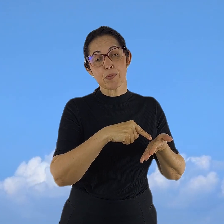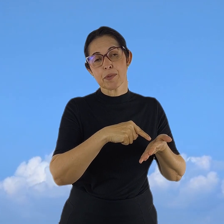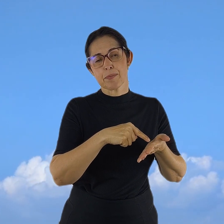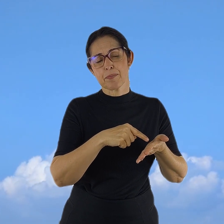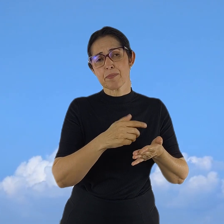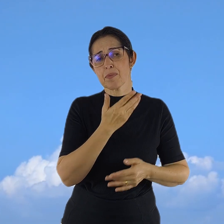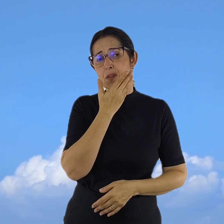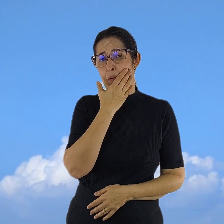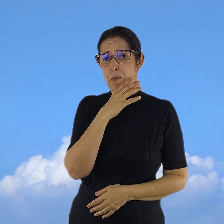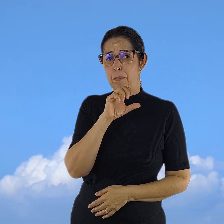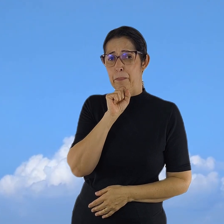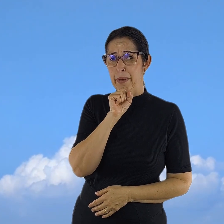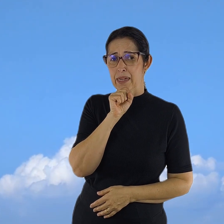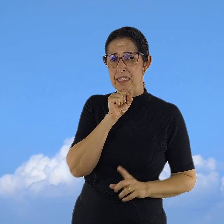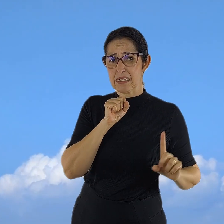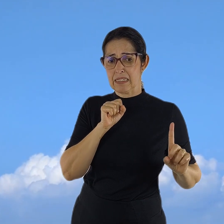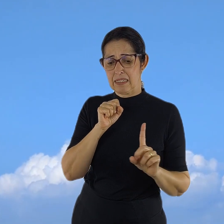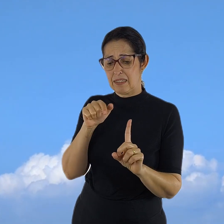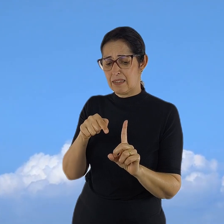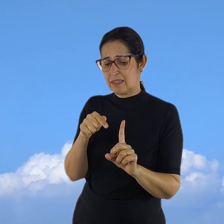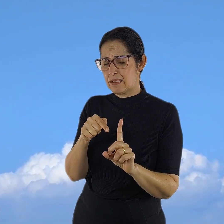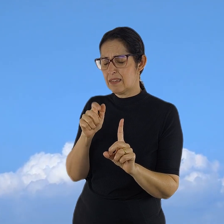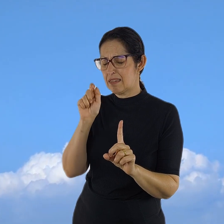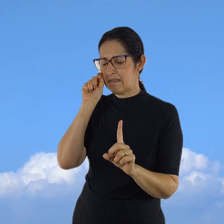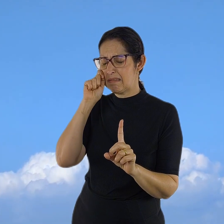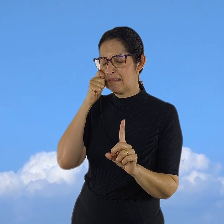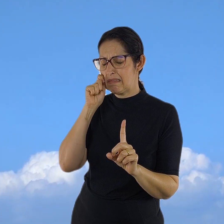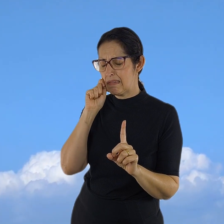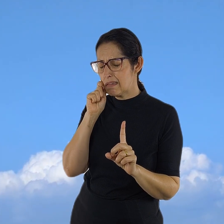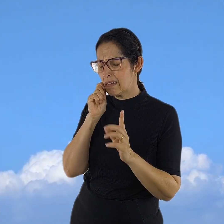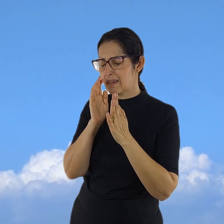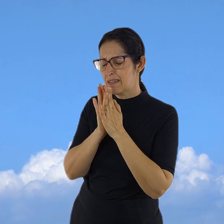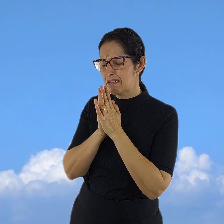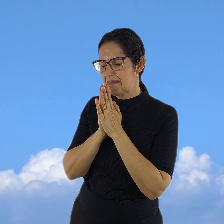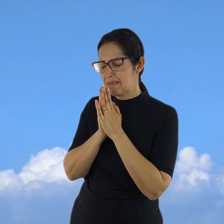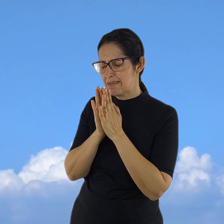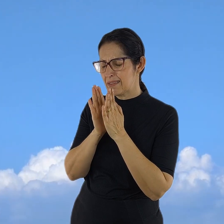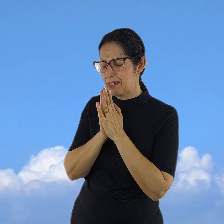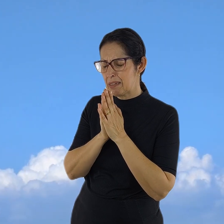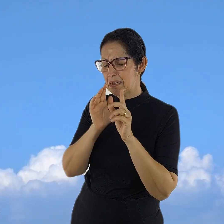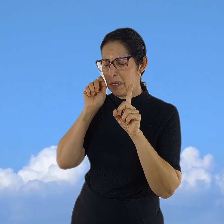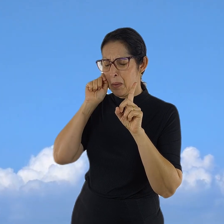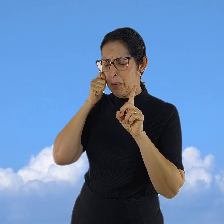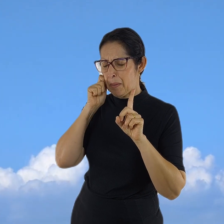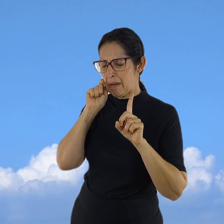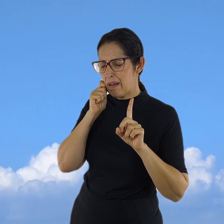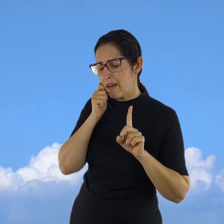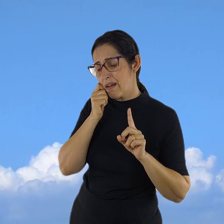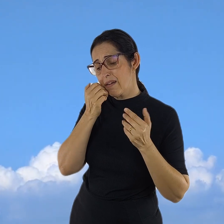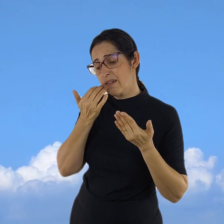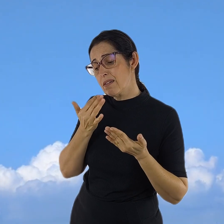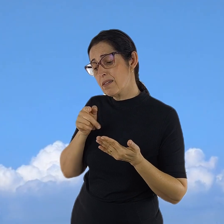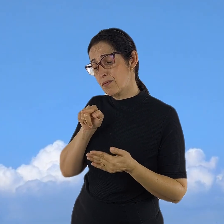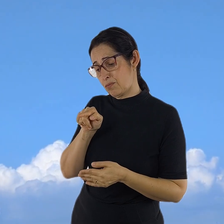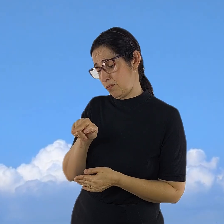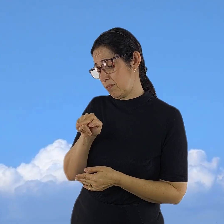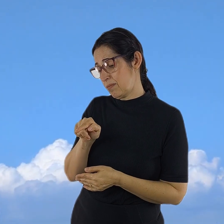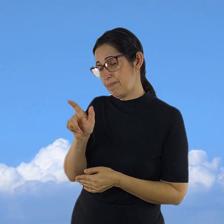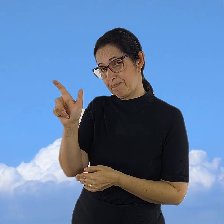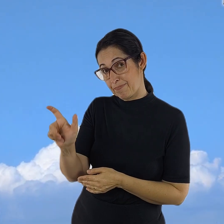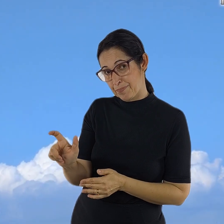que foi em uma oração com lágrimas. E o pai, com lágrimas, disse: